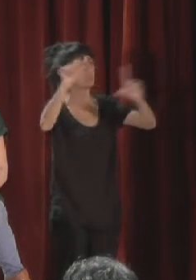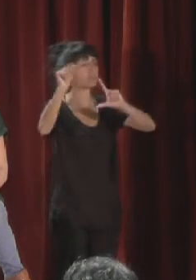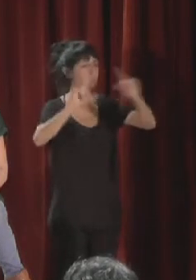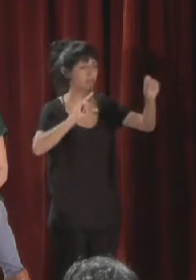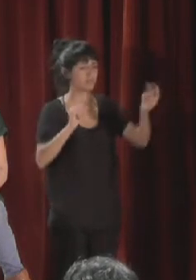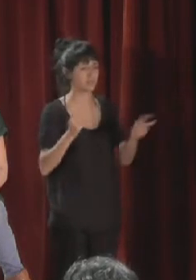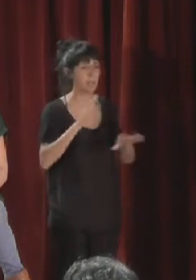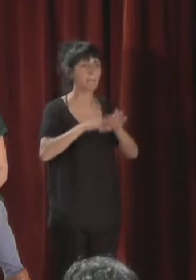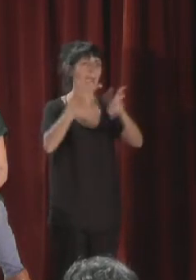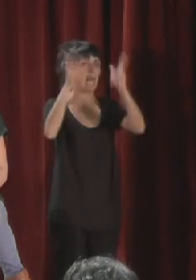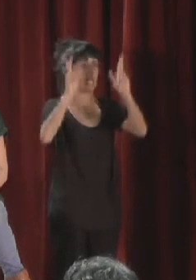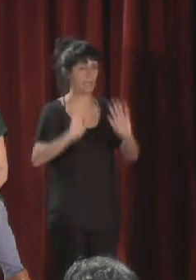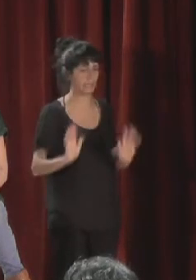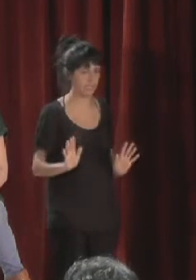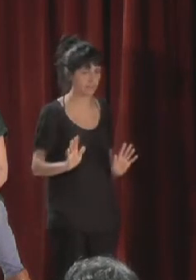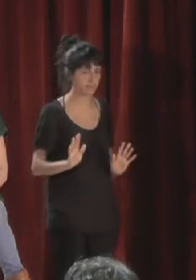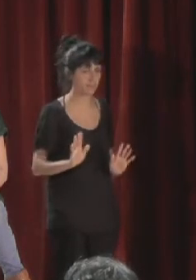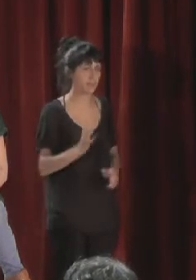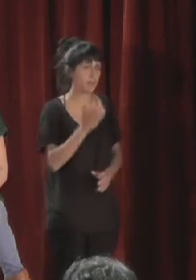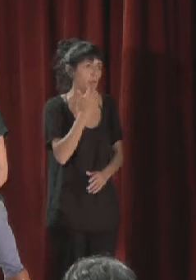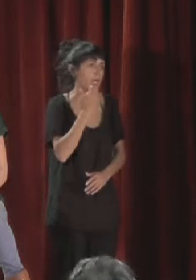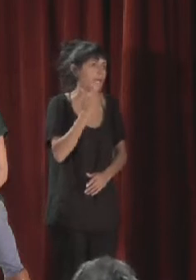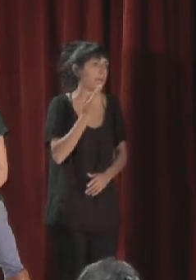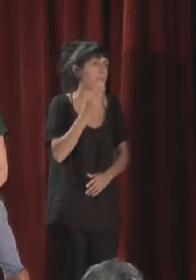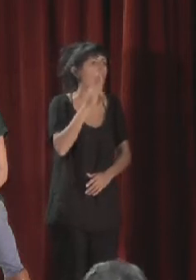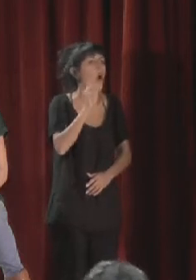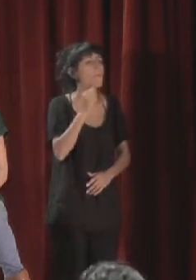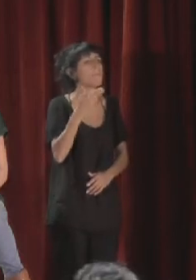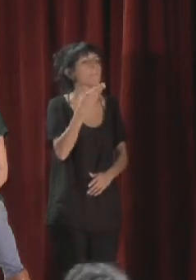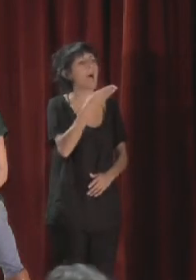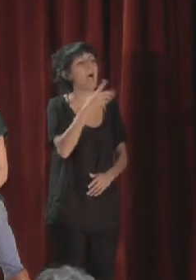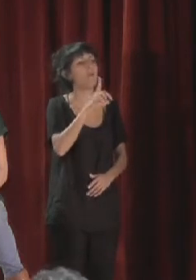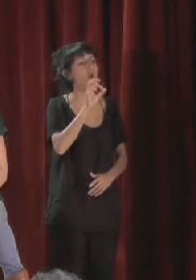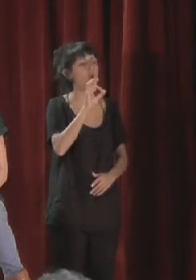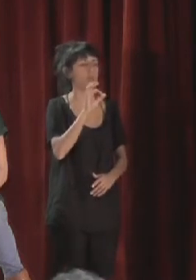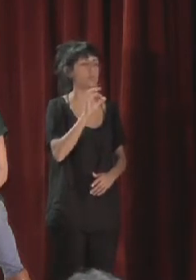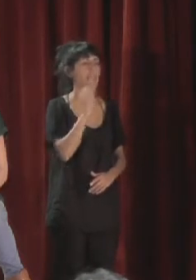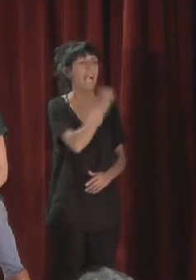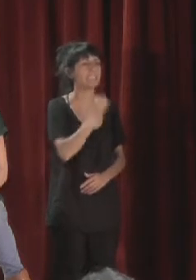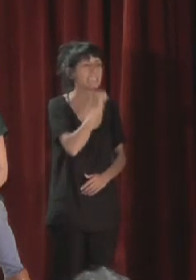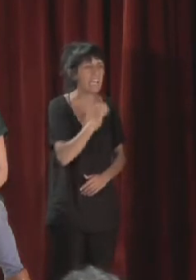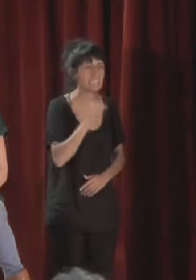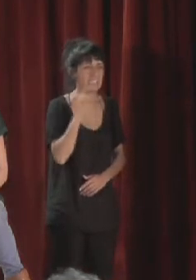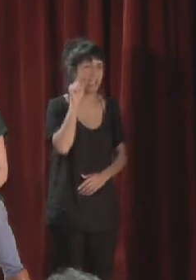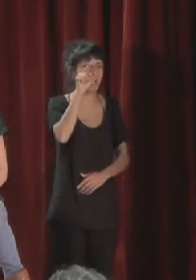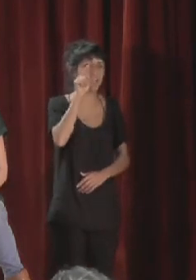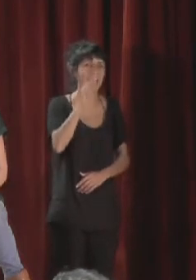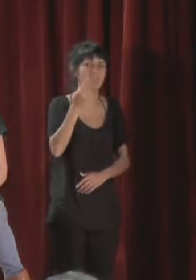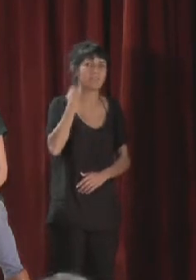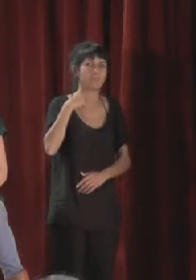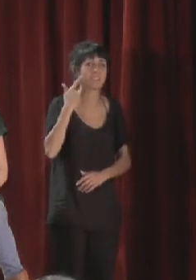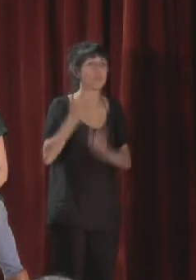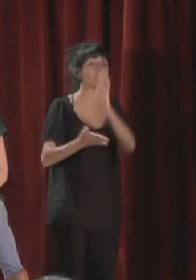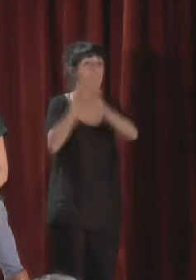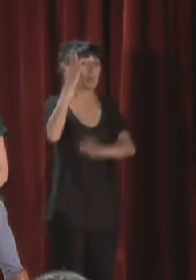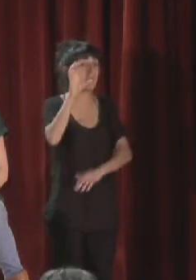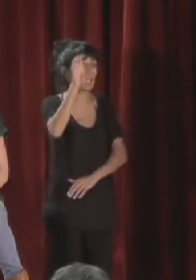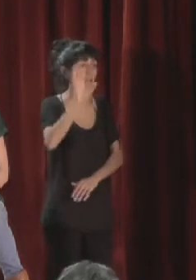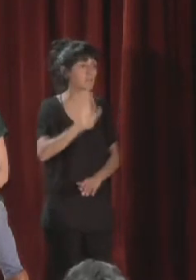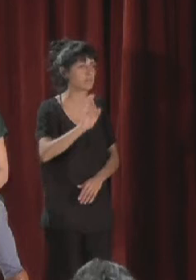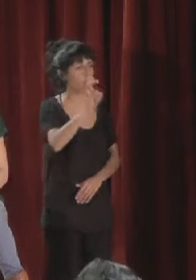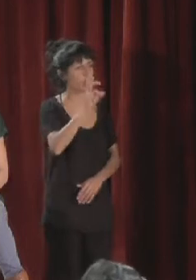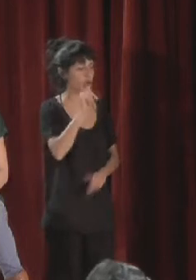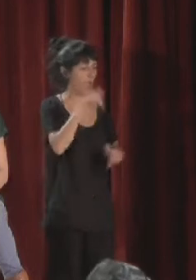Alfon, o de Andrés Bódalo, o de Pablo Hasél e tantos outros. Agora mesmo hai máis de 200